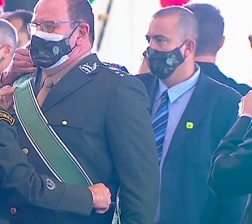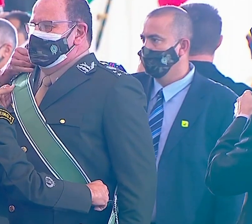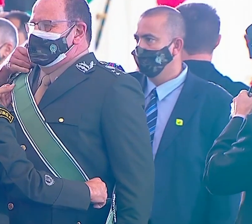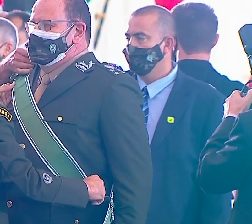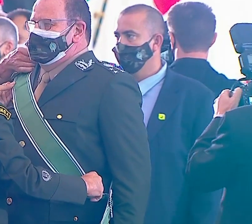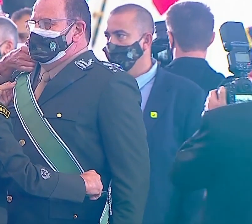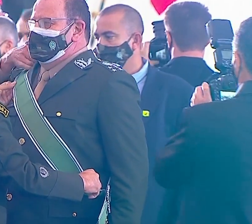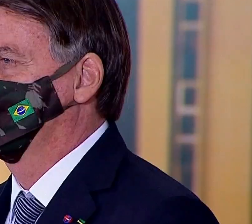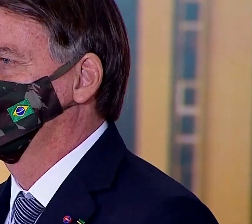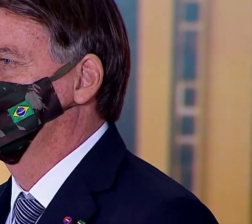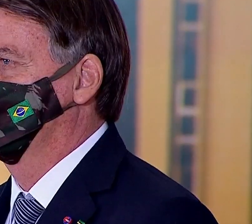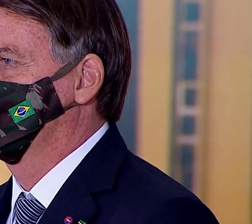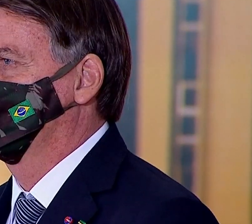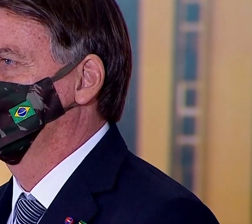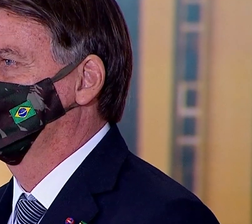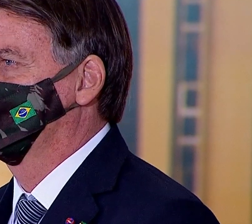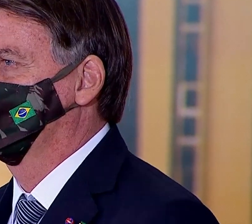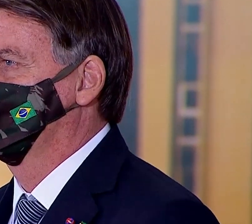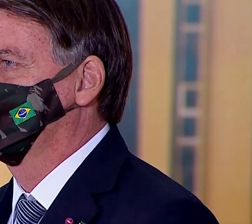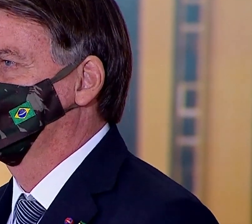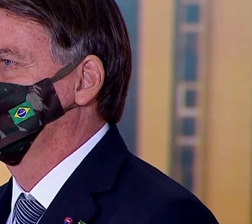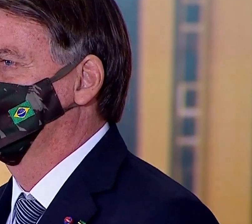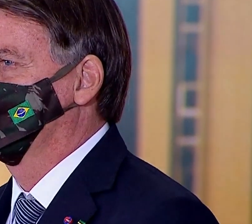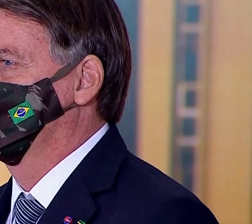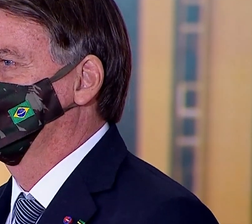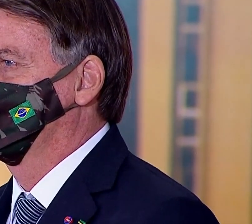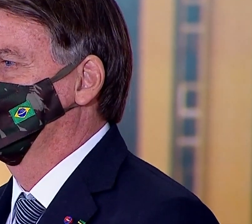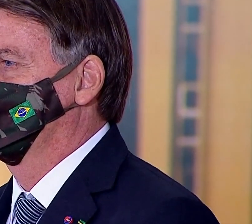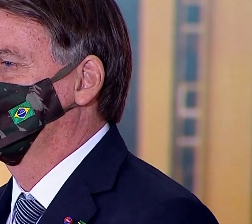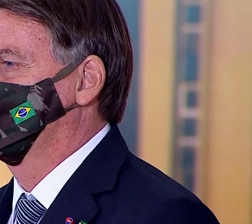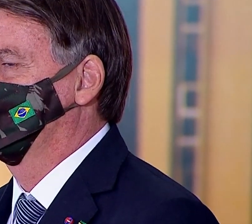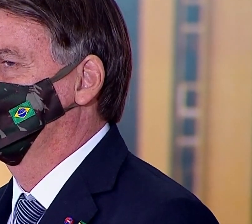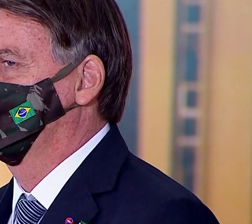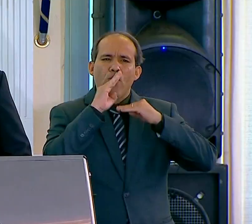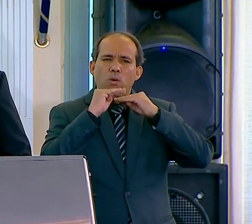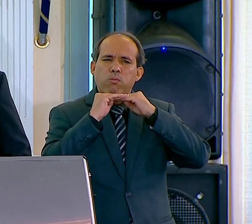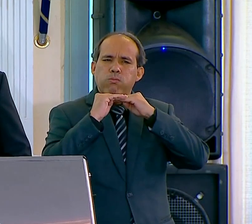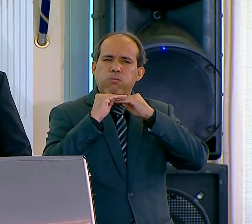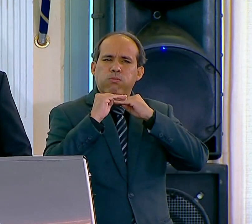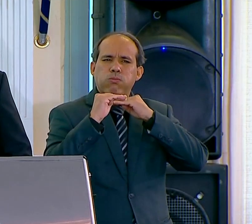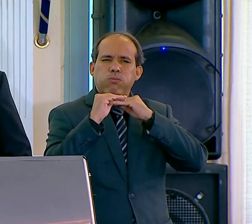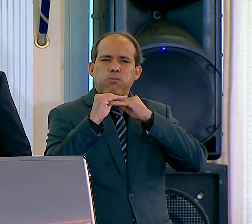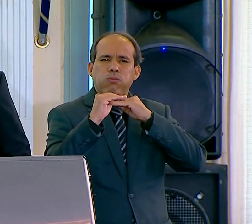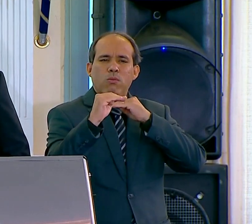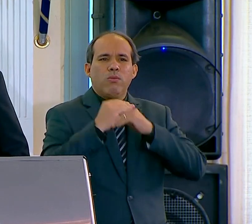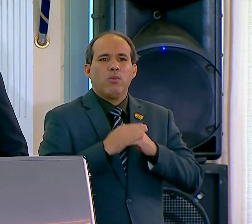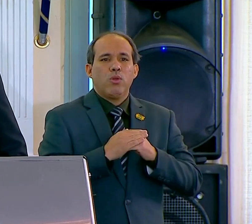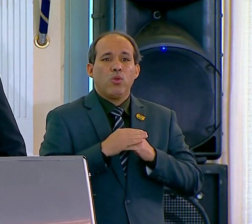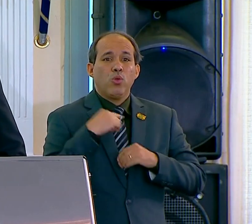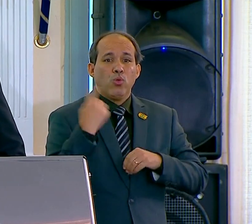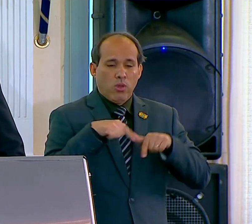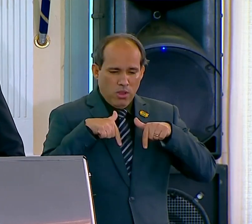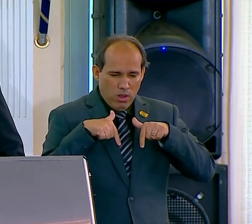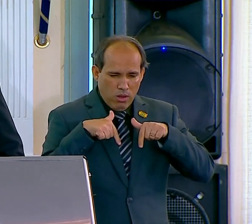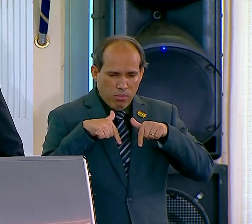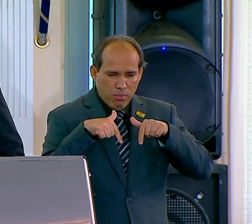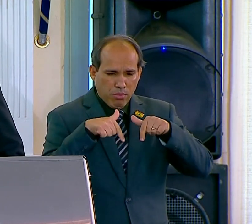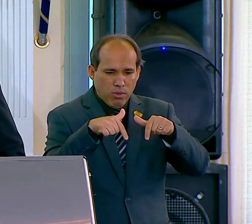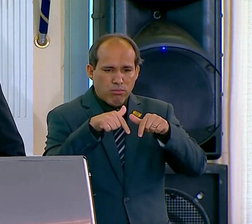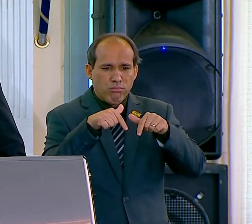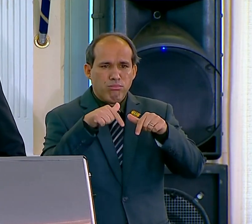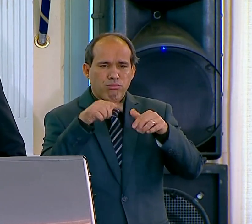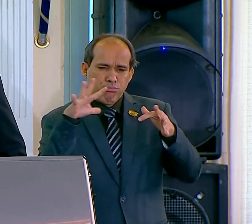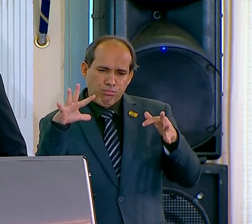o presidente afirmou que o Exército representa uma estabilidade para o Brasil. Nós atuamos dentro das quatro